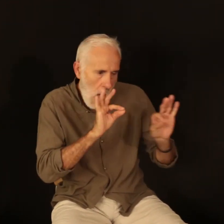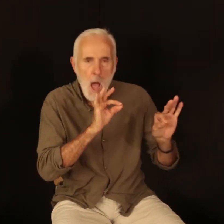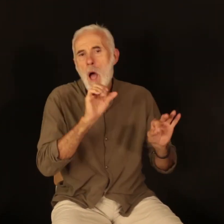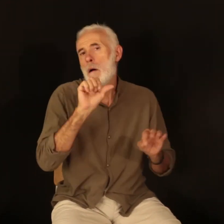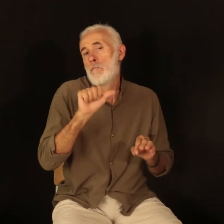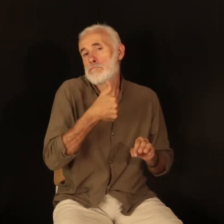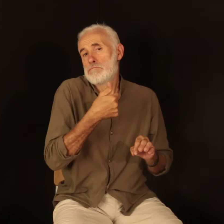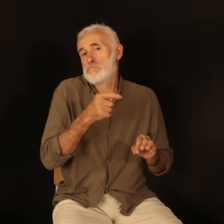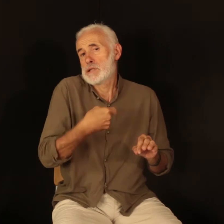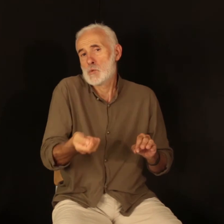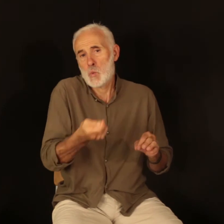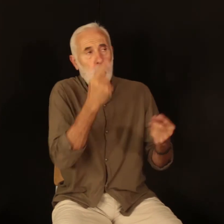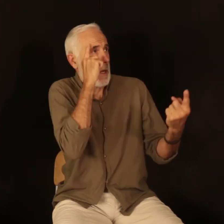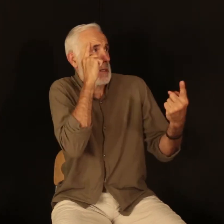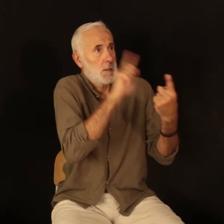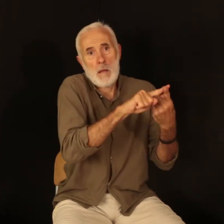le rapport au territoire,